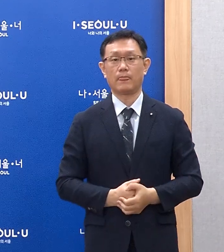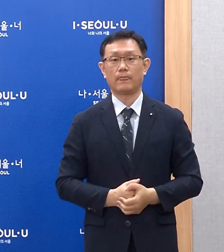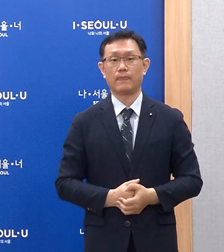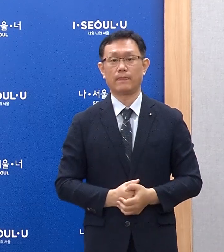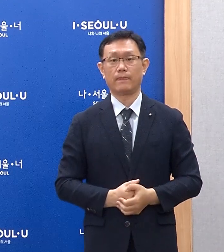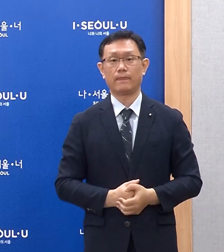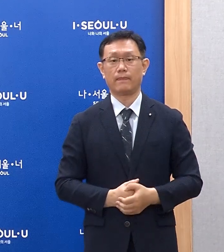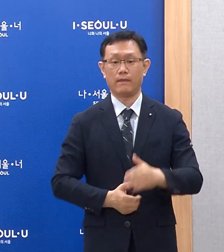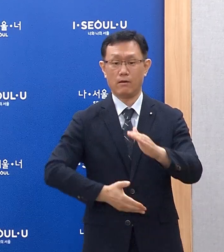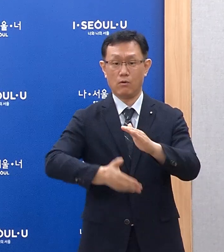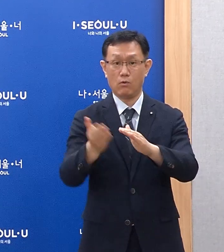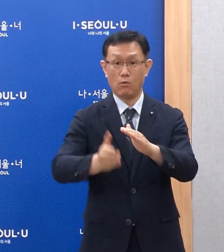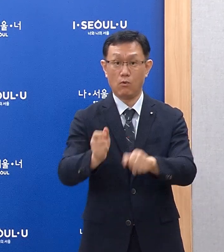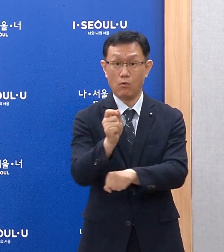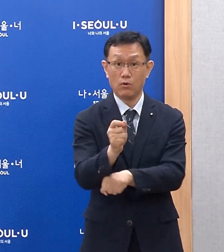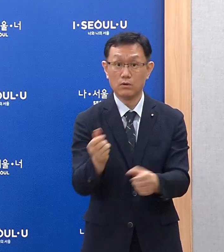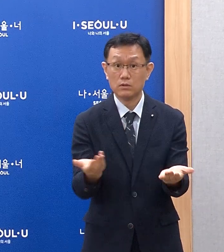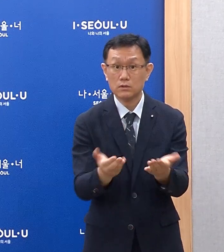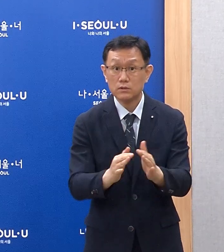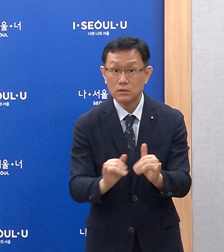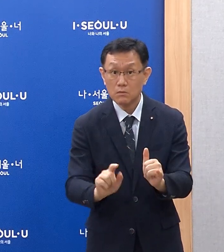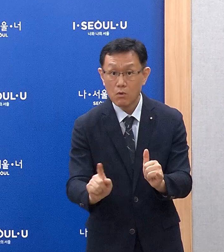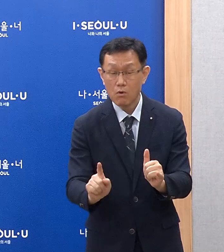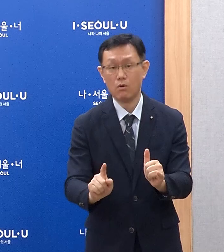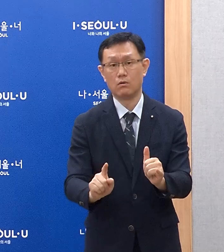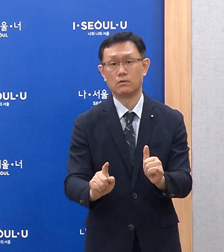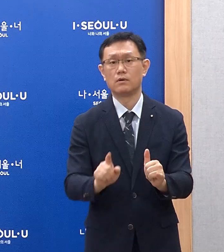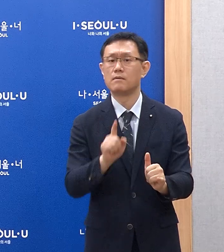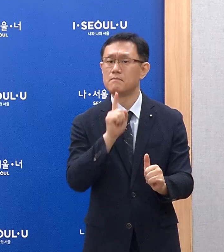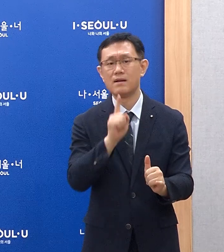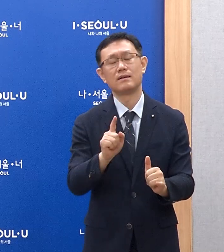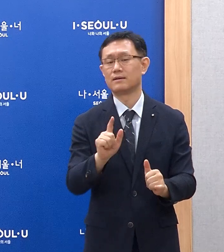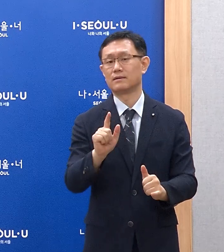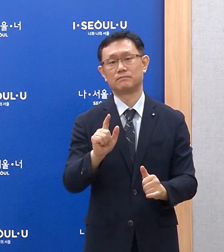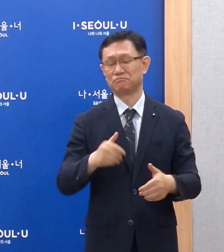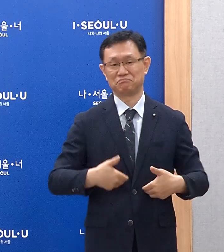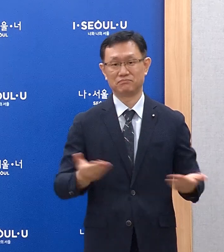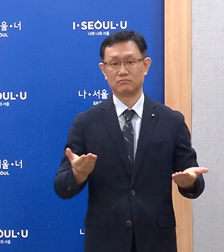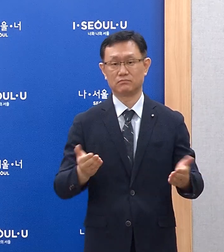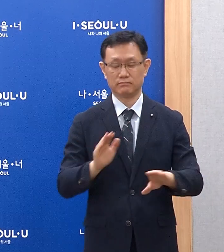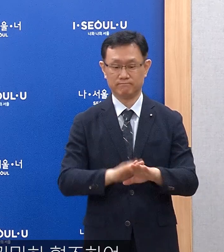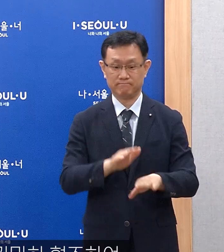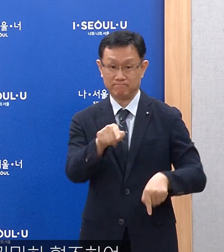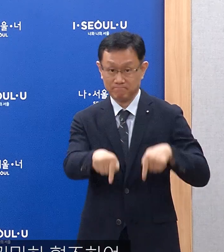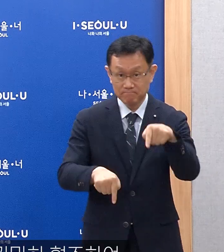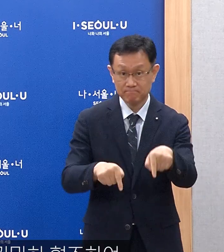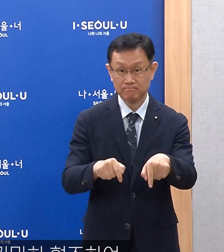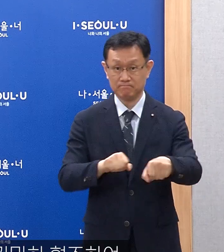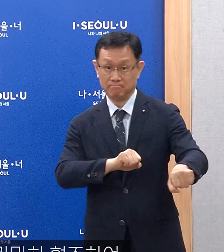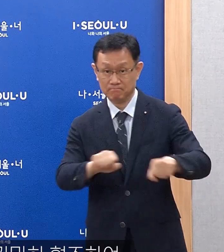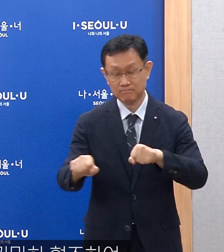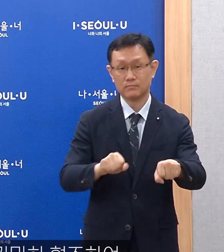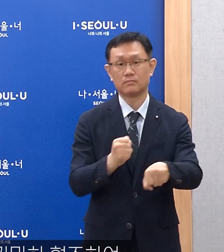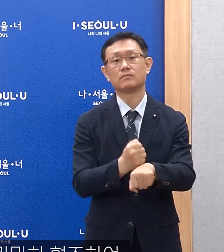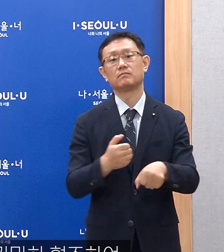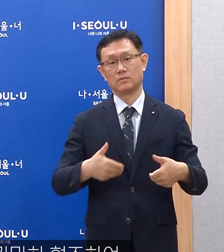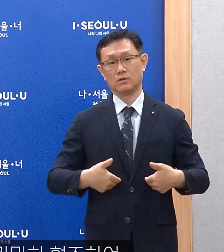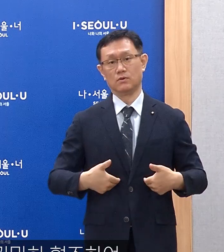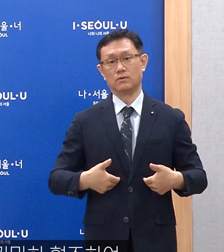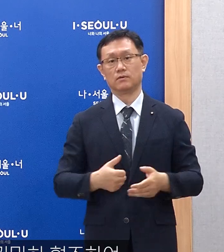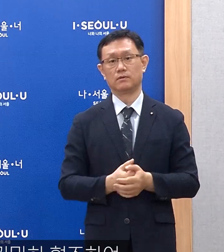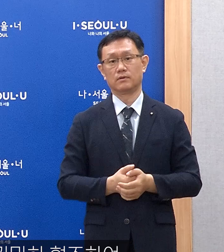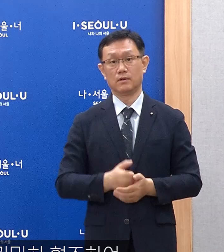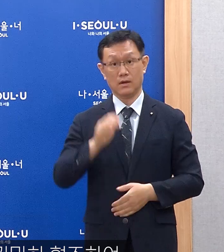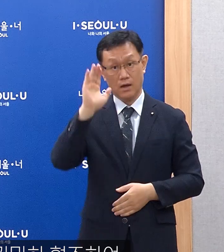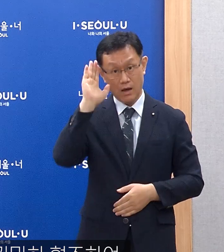공직자는 말이 아니라 발로 뛰며 일로서 검증받는 존재라고 합니다. 서울시는 앞으로도